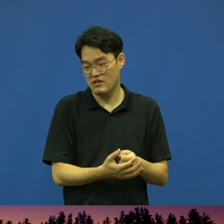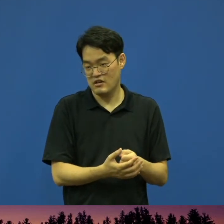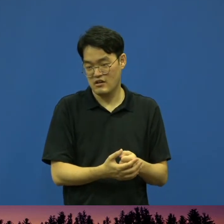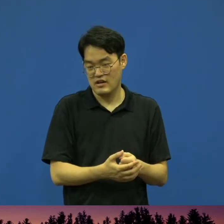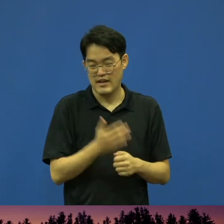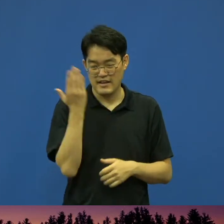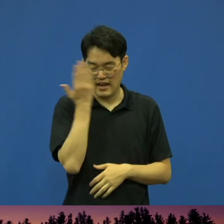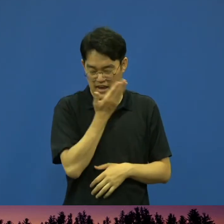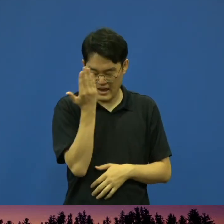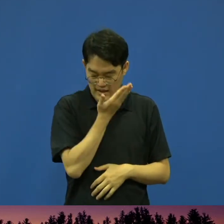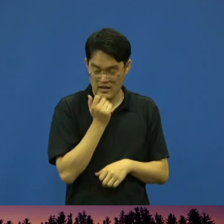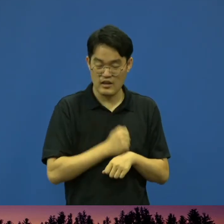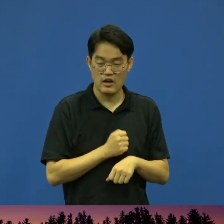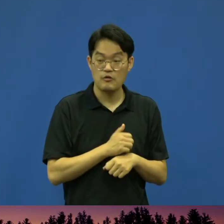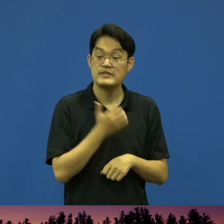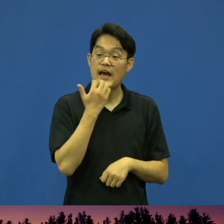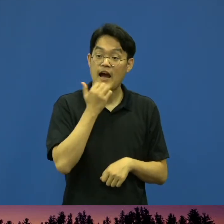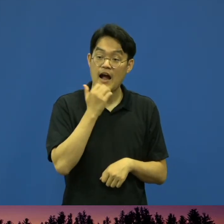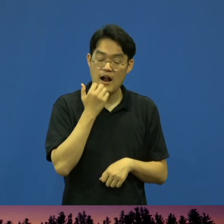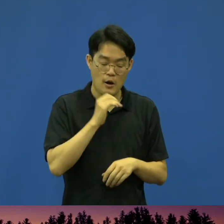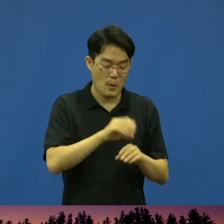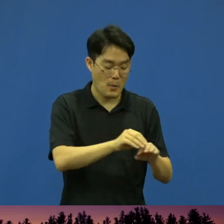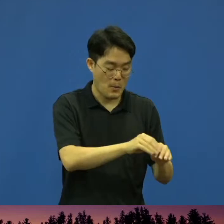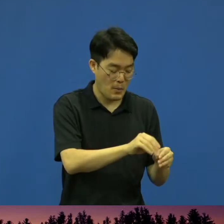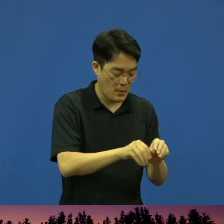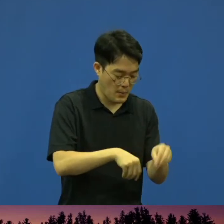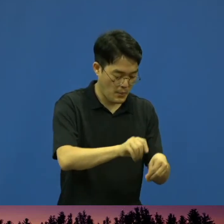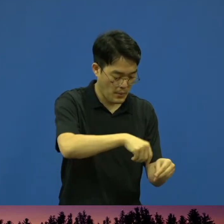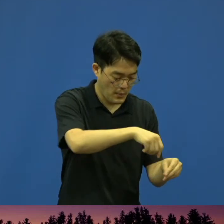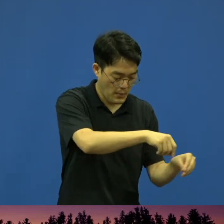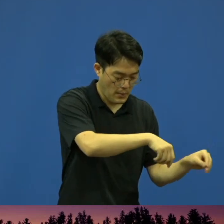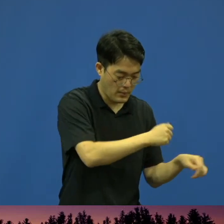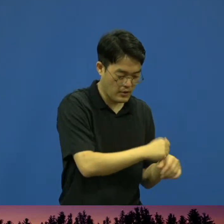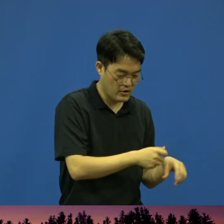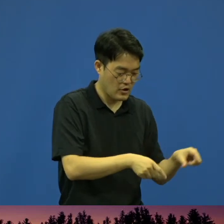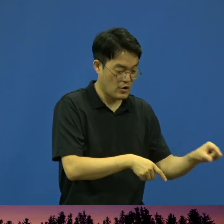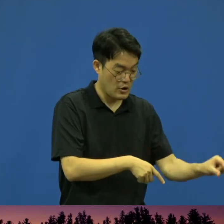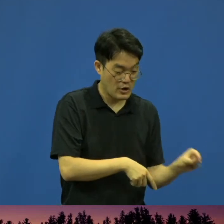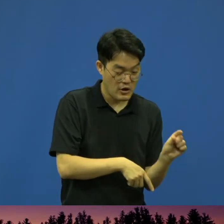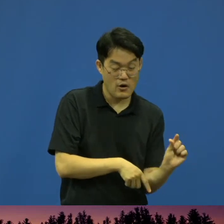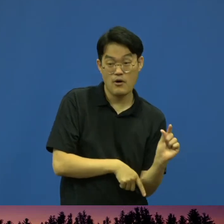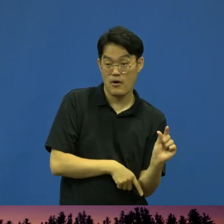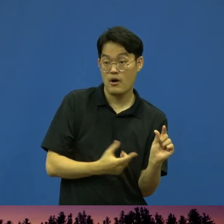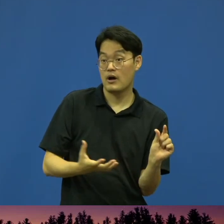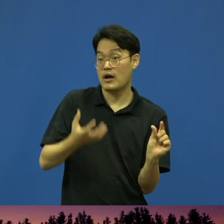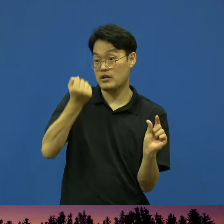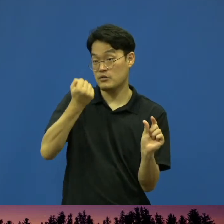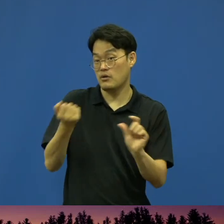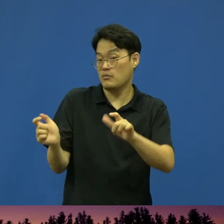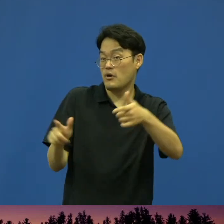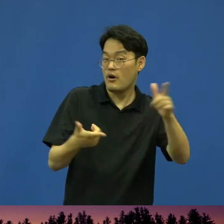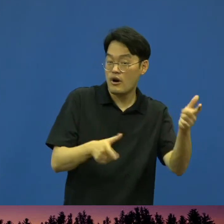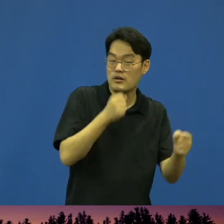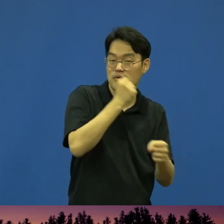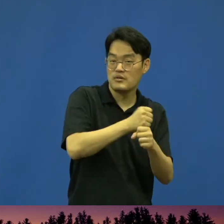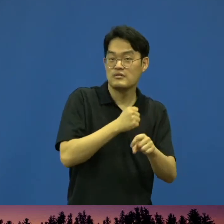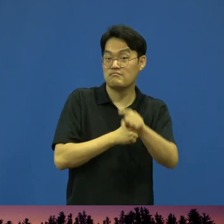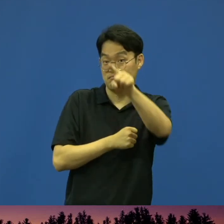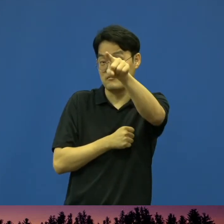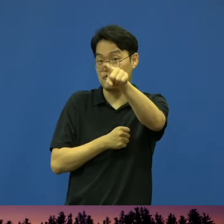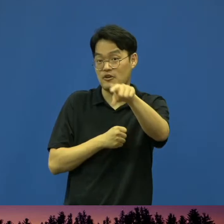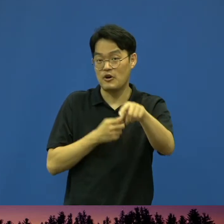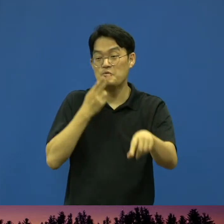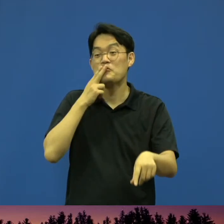색깔을 입힙니다. 그래서 이 담배꽁초를 가지고 여러 가지 작품을 만들어요. 슈렉도 만들고 뭐 다른